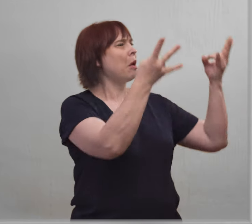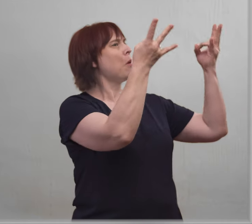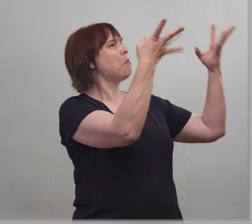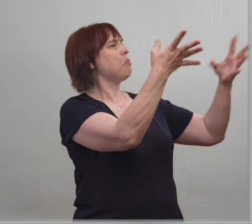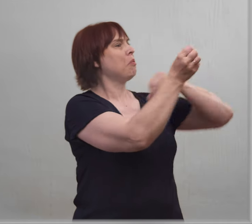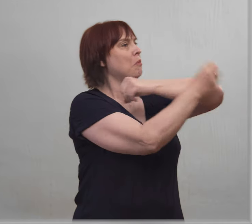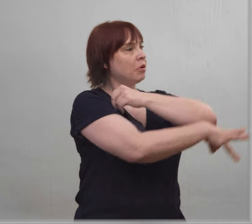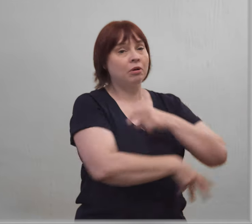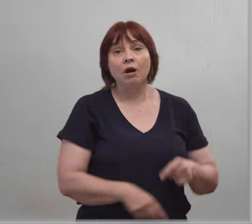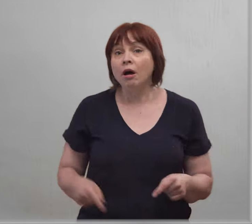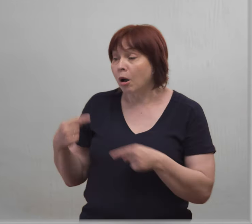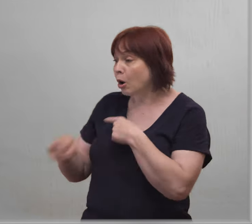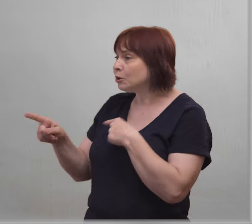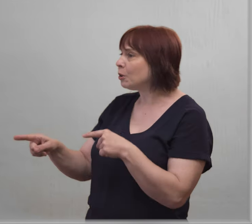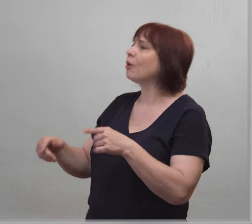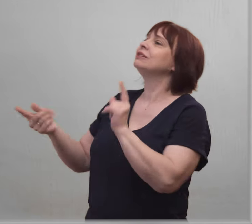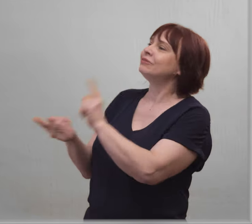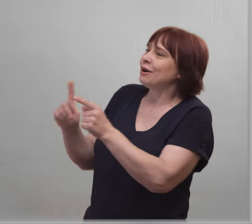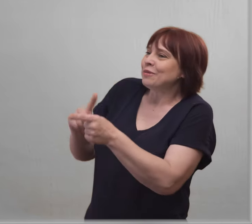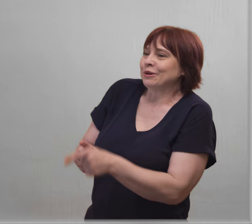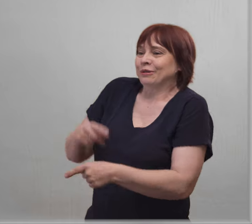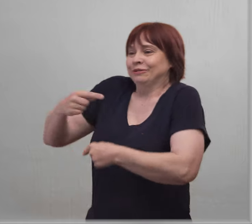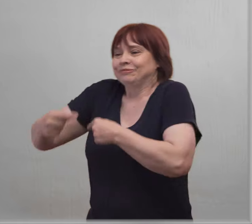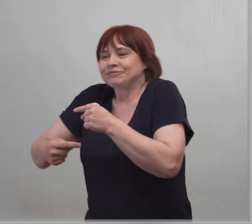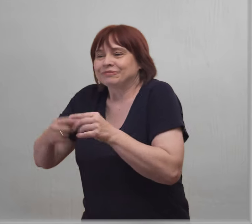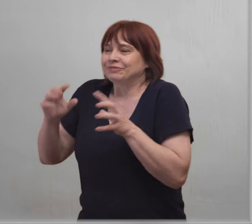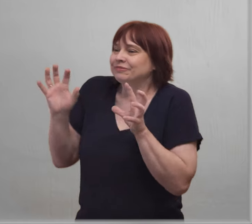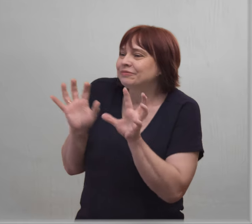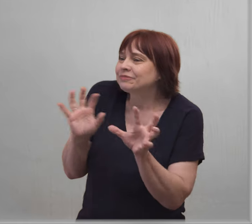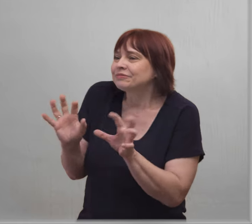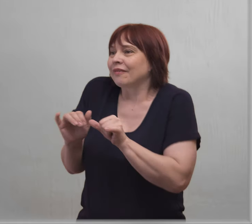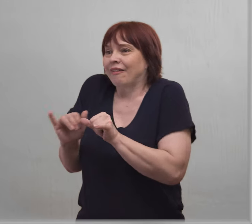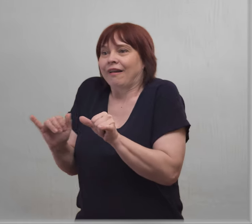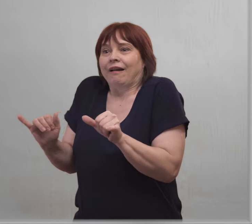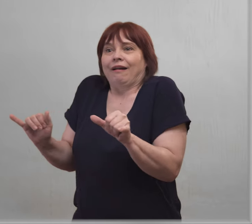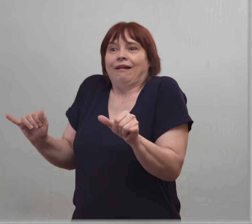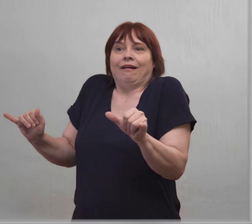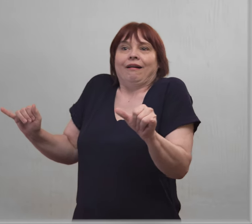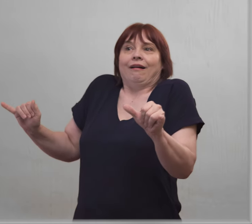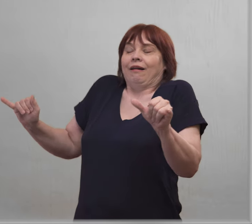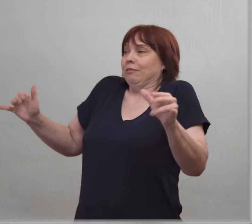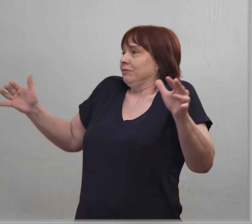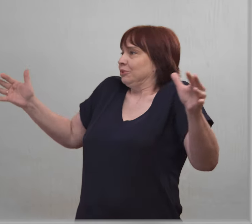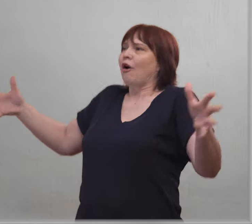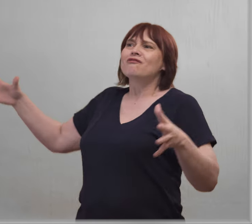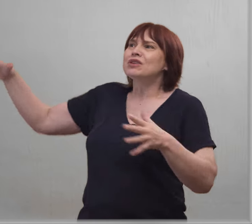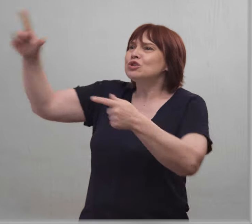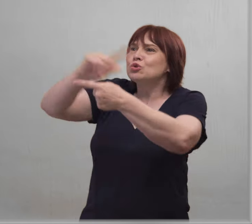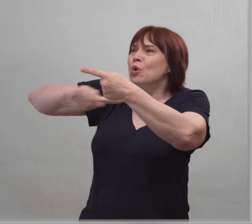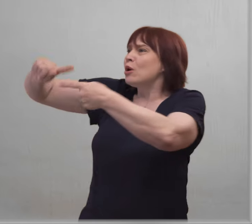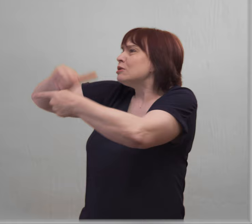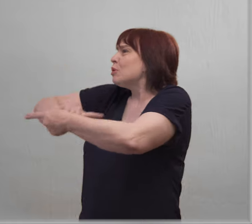люди будут восхищаться, говорить: какая красота. Почему? Потому что он взял и то, что у него есть,